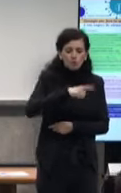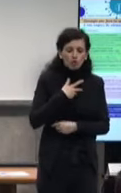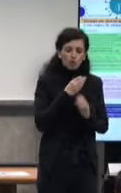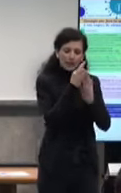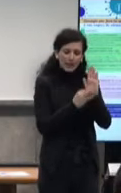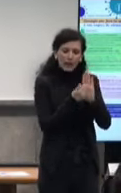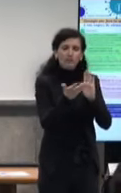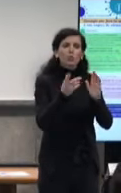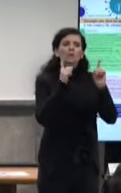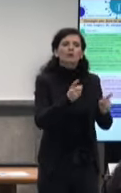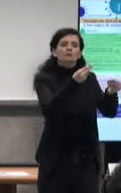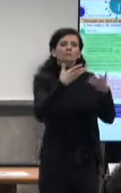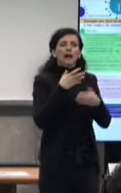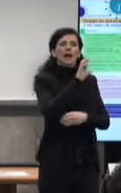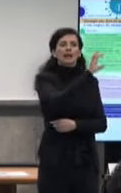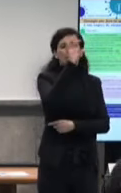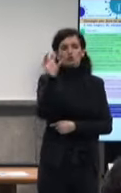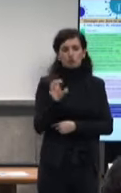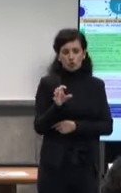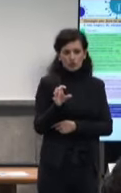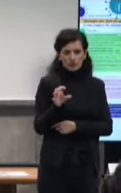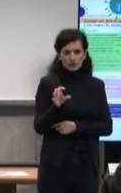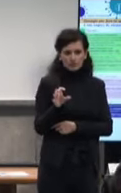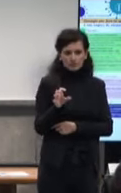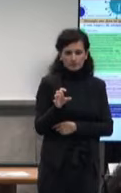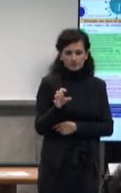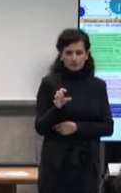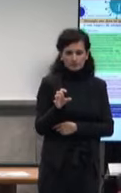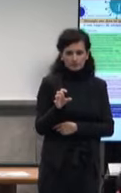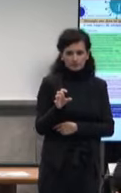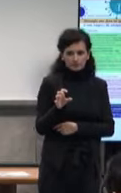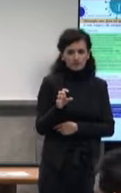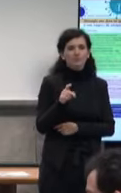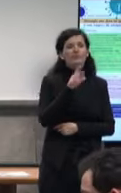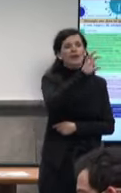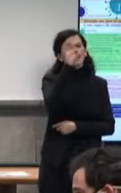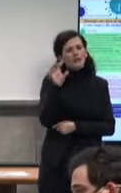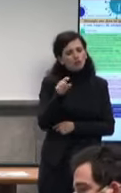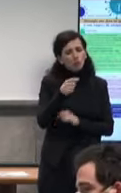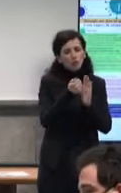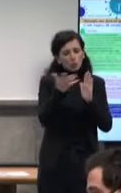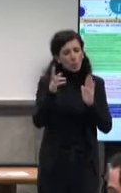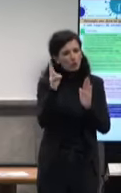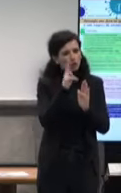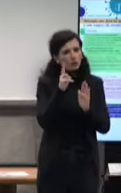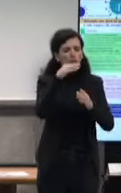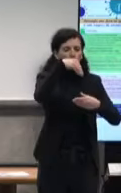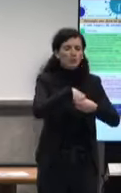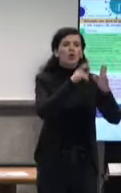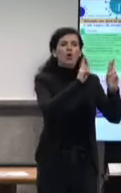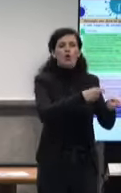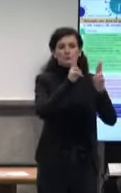e sono afferenti esclusivamente ai diciamo i deceduti in ospedale allora